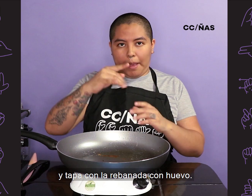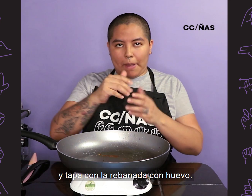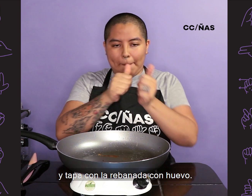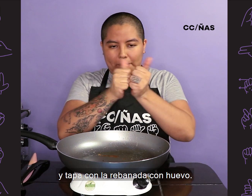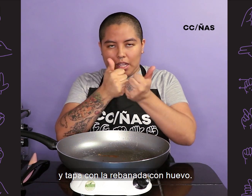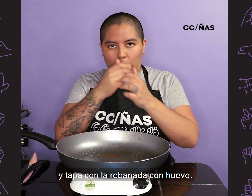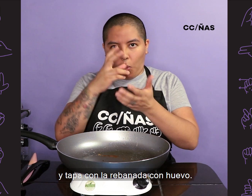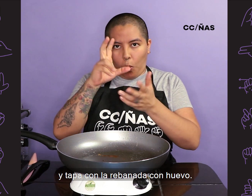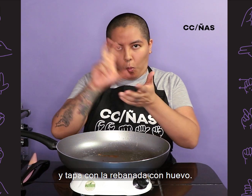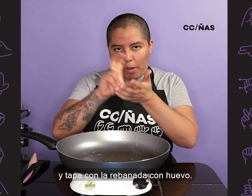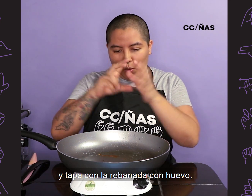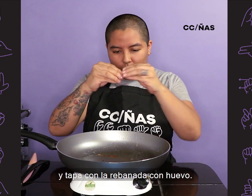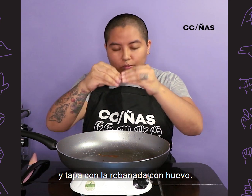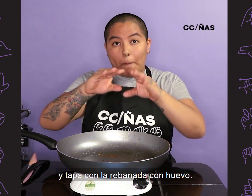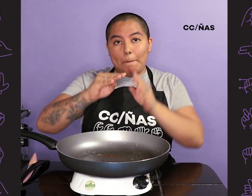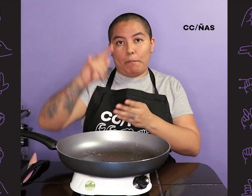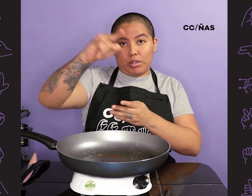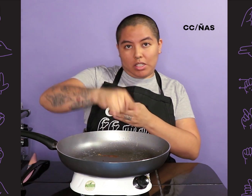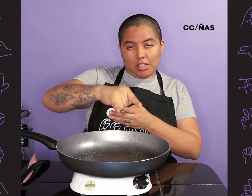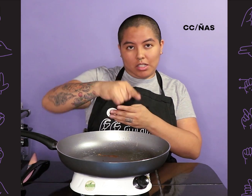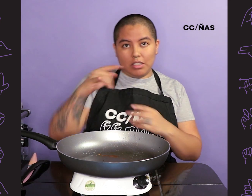Tapa con la rebanada con huevo.